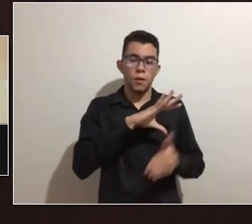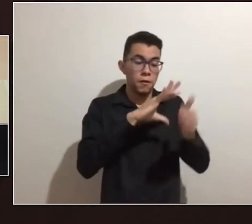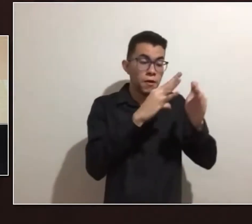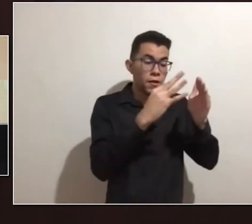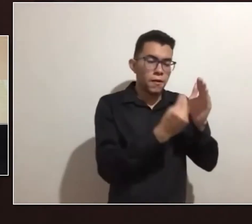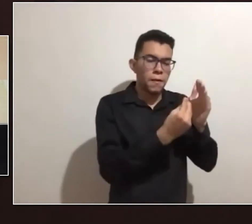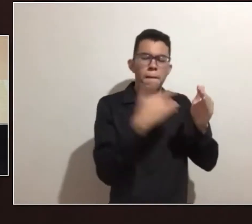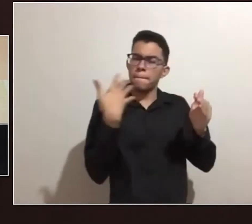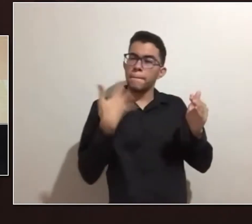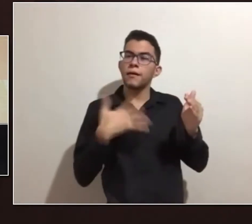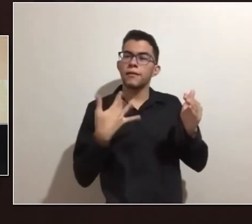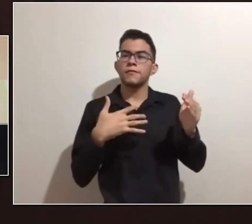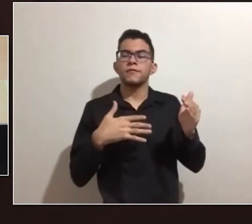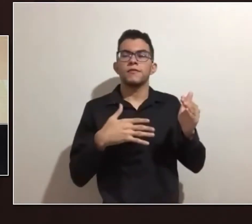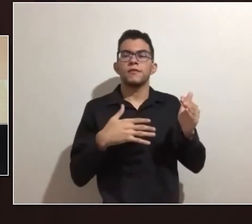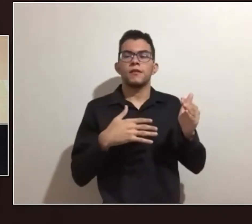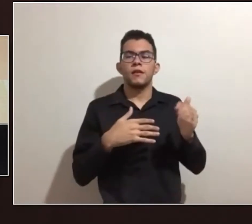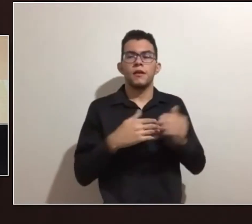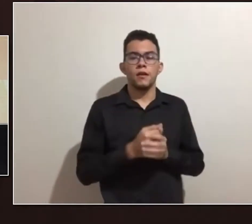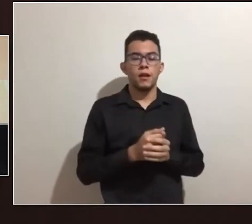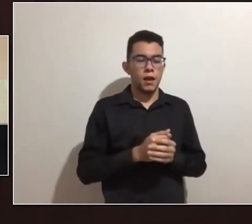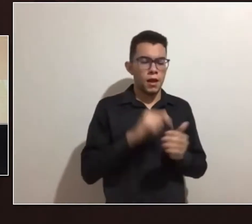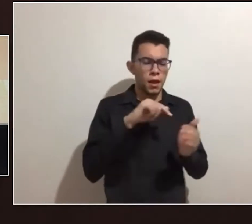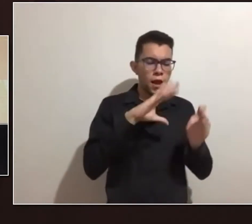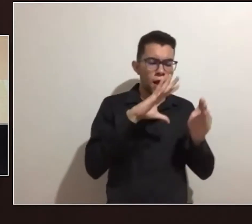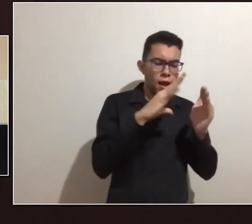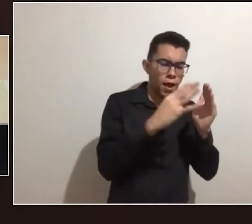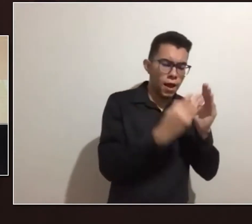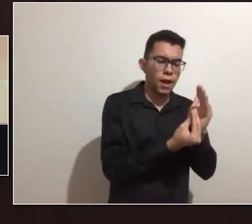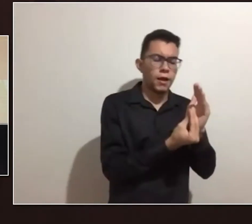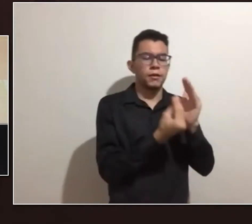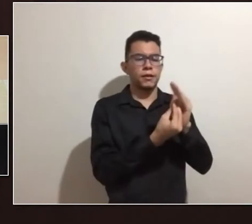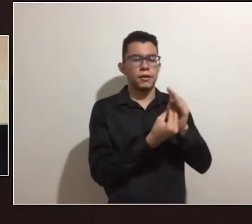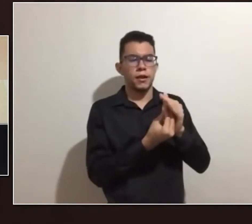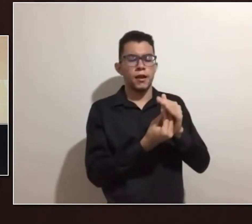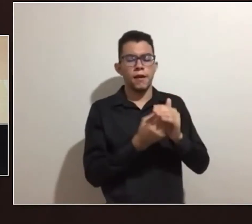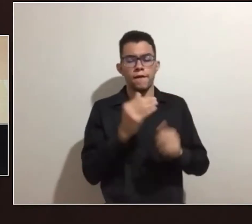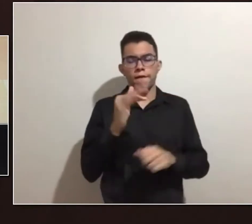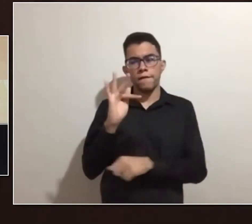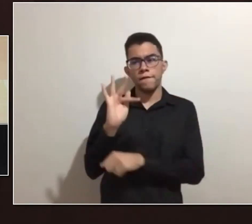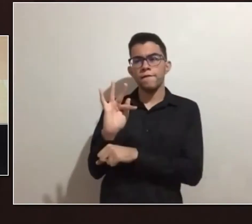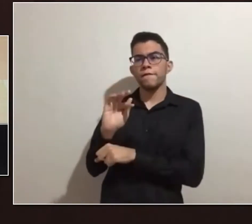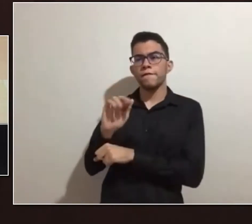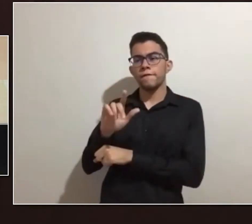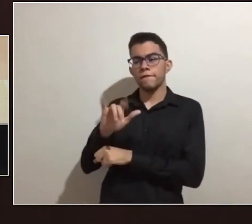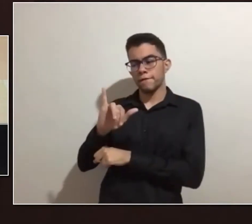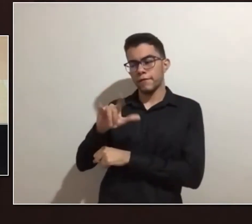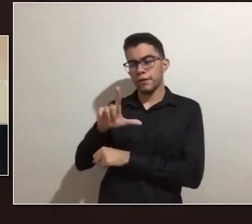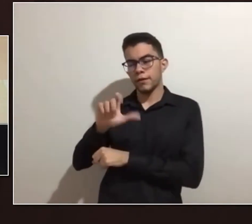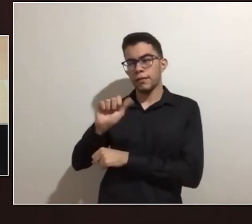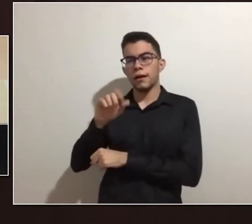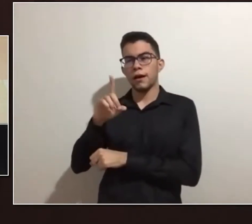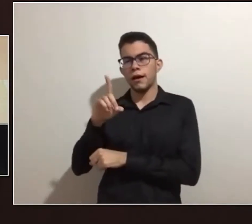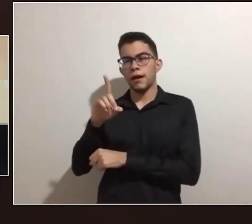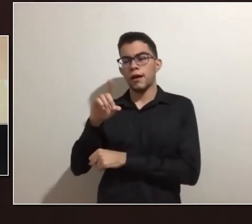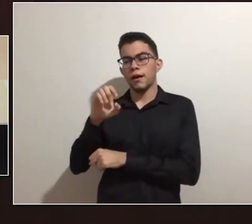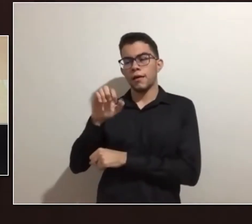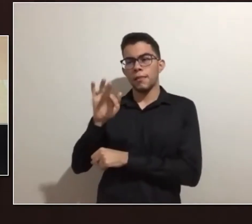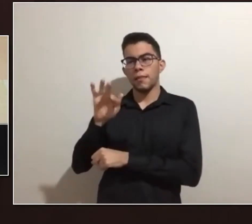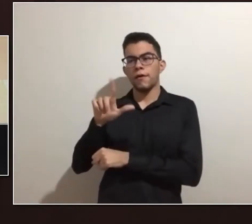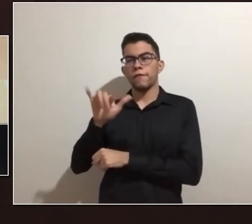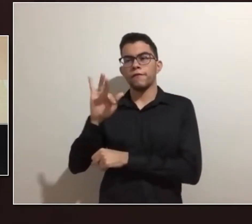igreja em Filadélfia. Nós possuímos pouca força, mas o Senhor que aparece para a igreja